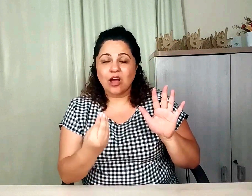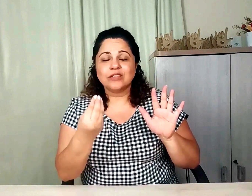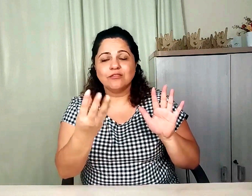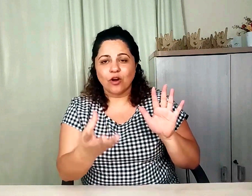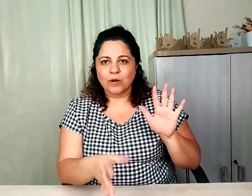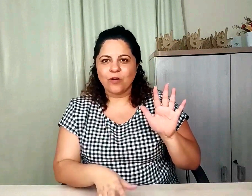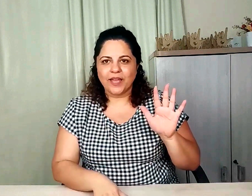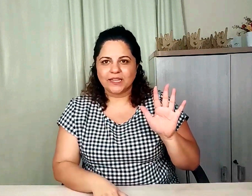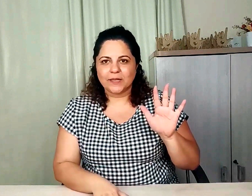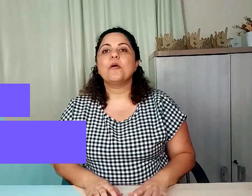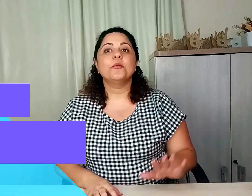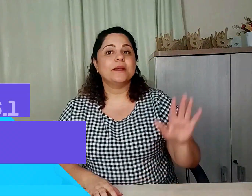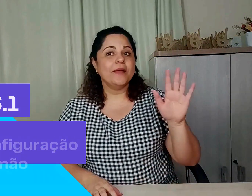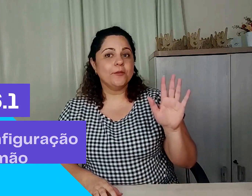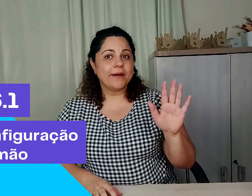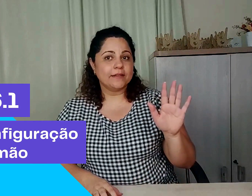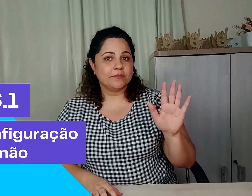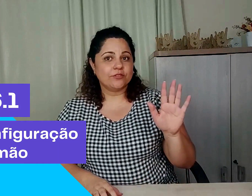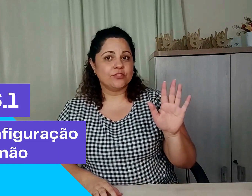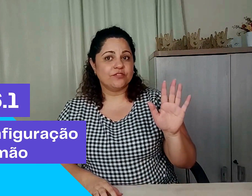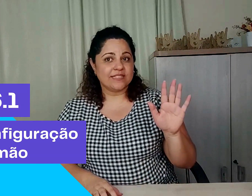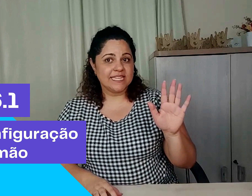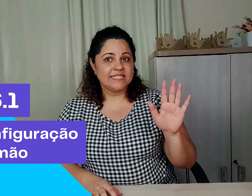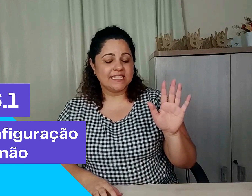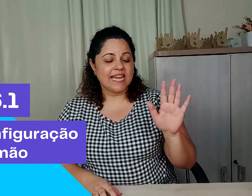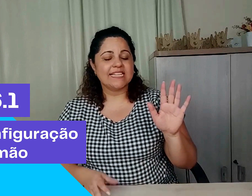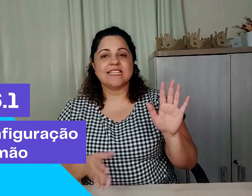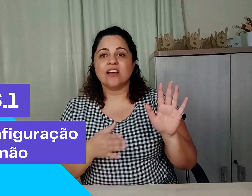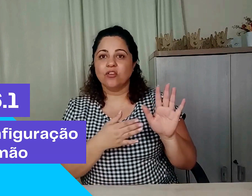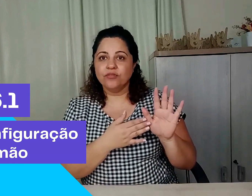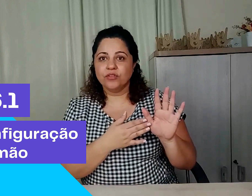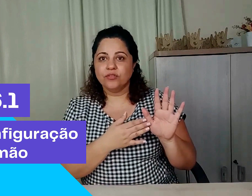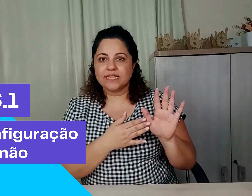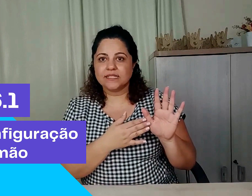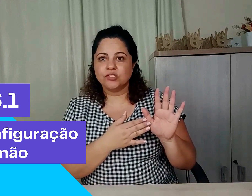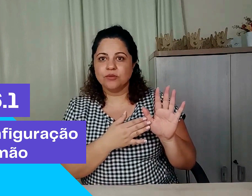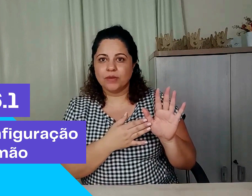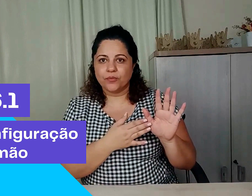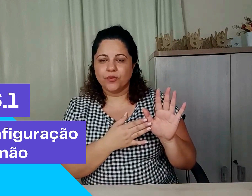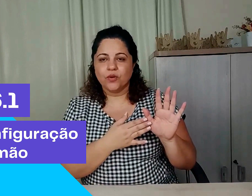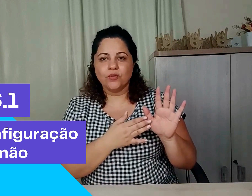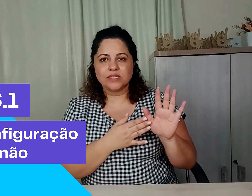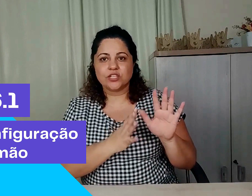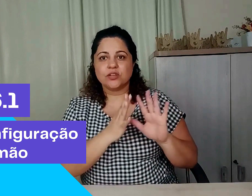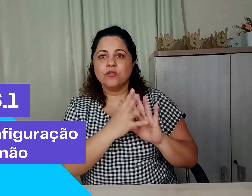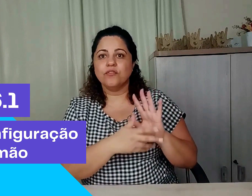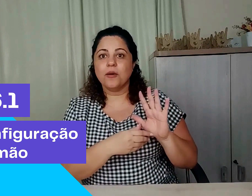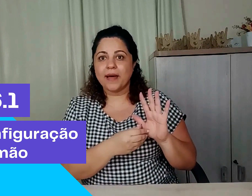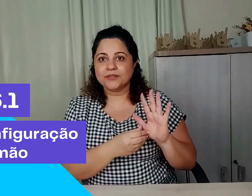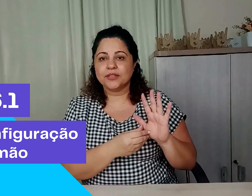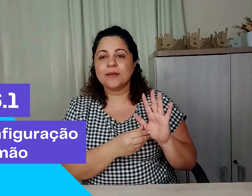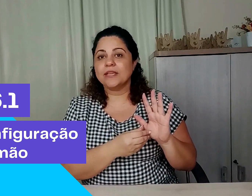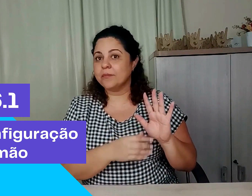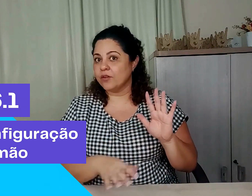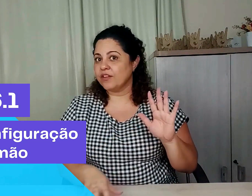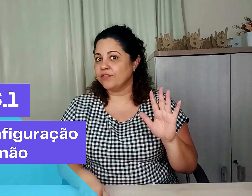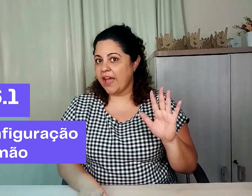da forma correta. O primeiro parâmetro de fazer sinais é a configuração de mão, ou seja, o formato que a minha mão vai